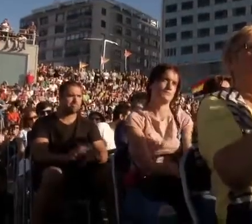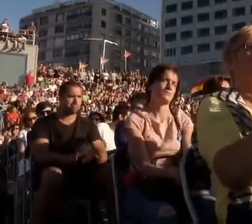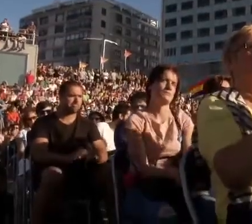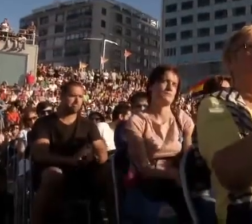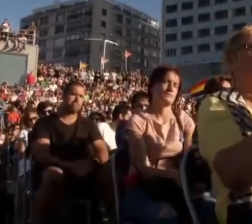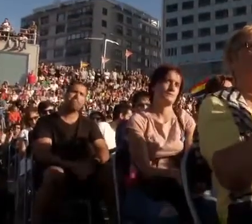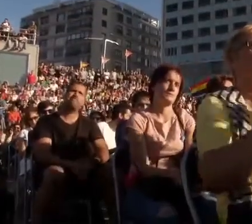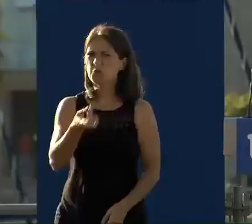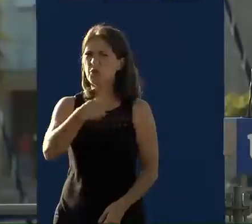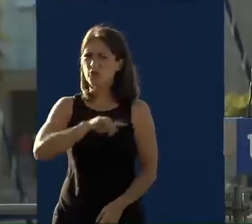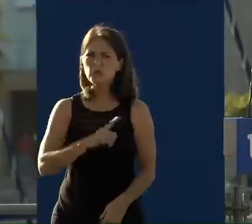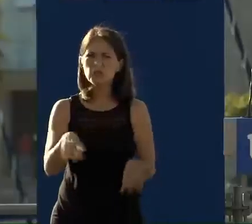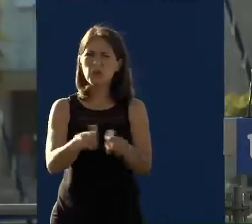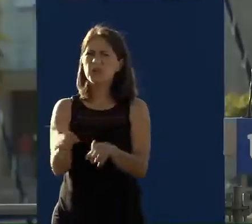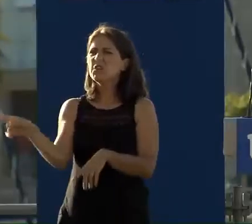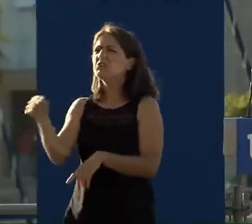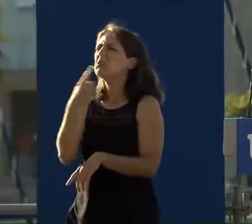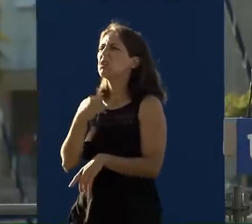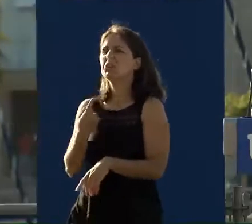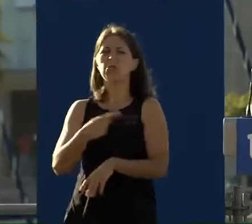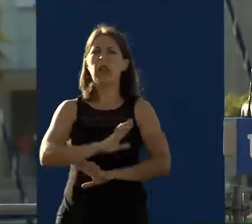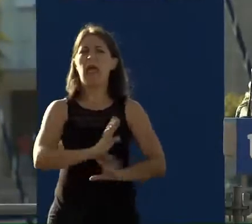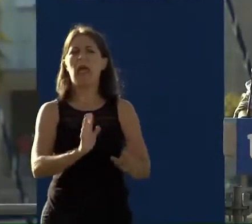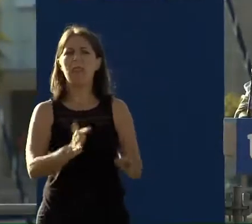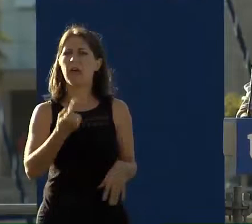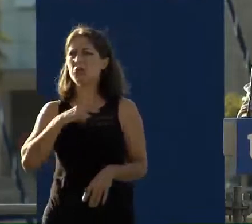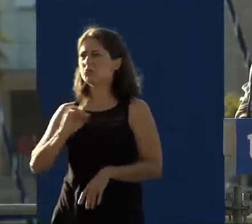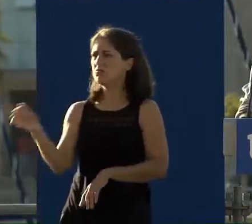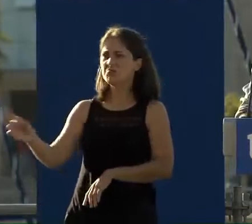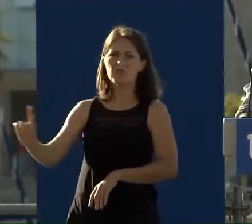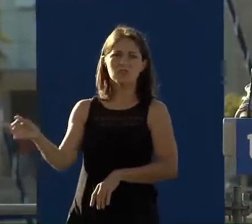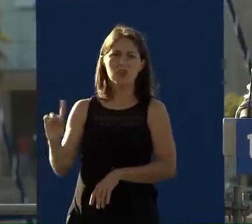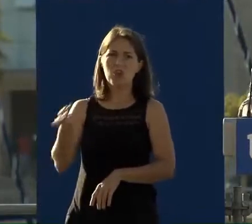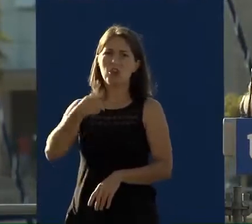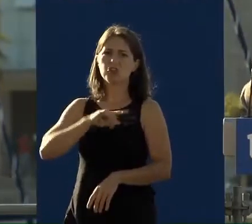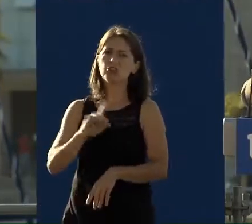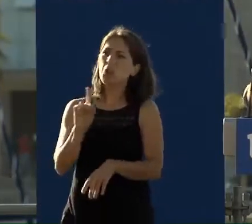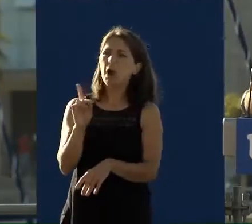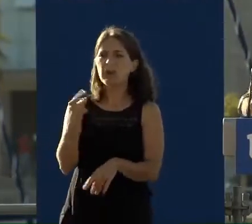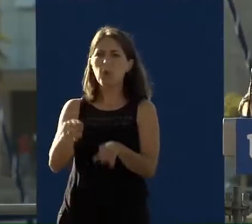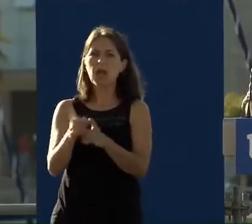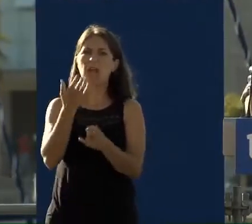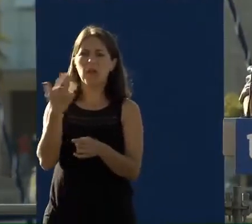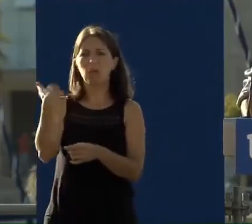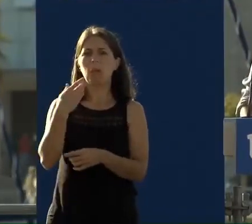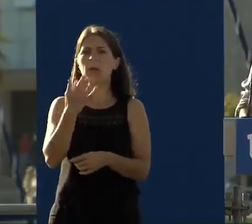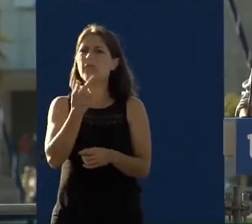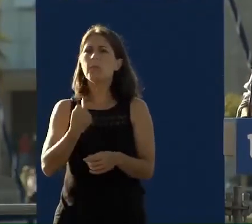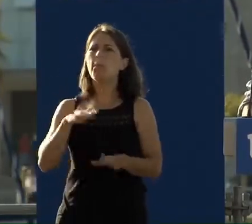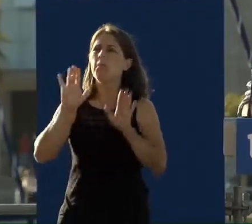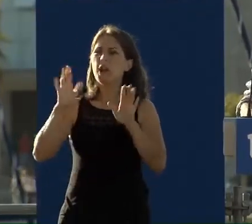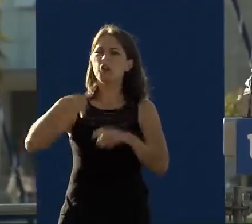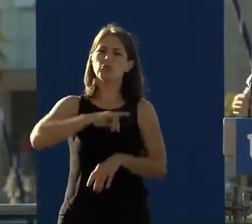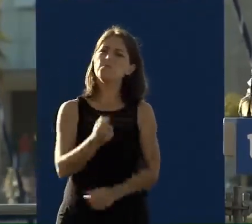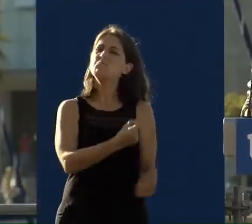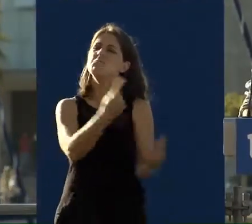Porque somos, claro que sí, din que non somos ninguén, claro que non somos. Somos ese ninguén que decía Balbino, pero somos milleiros,